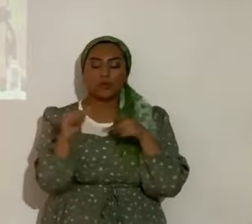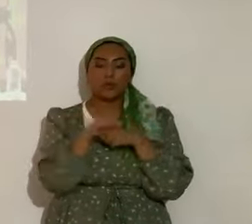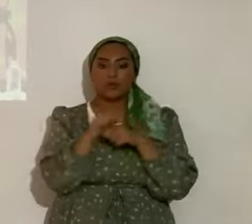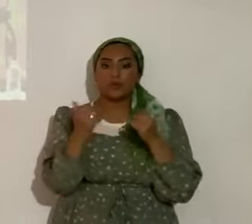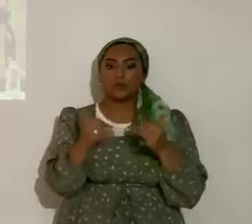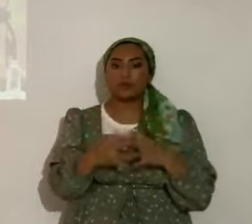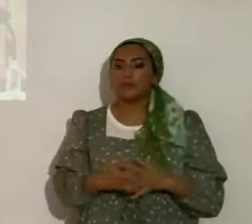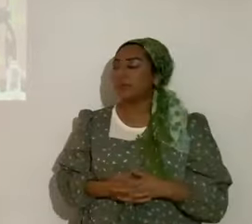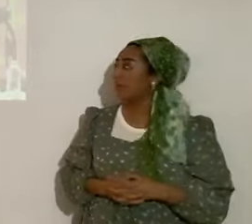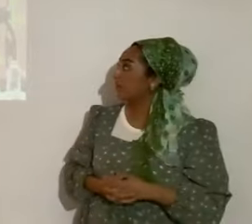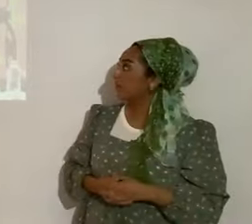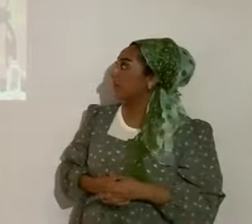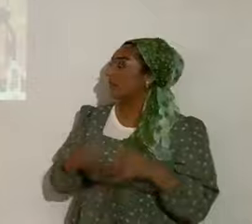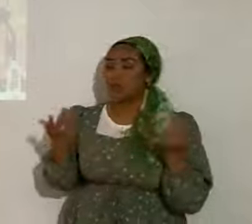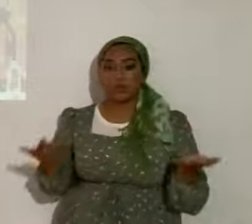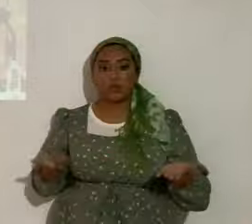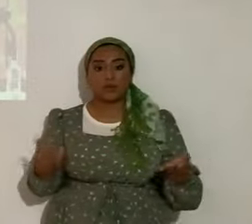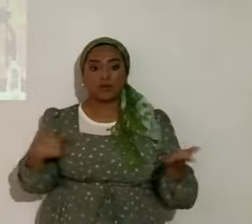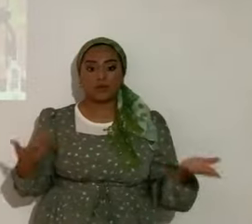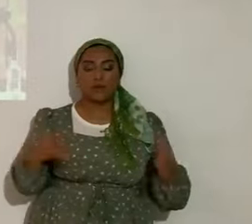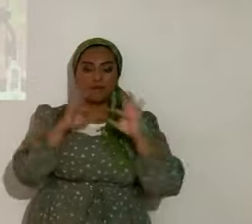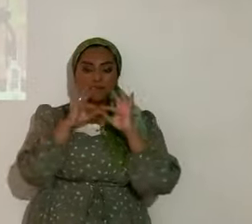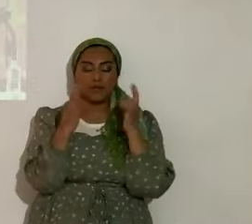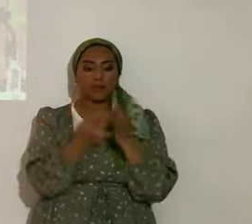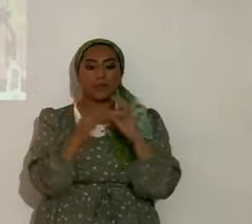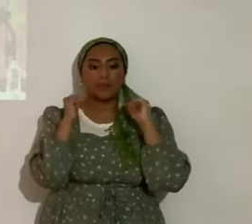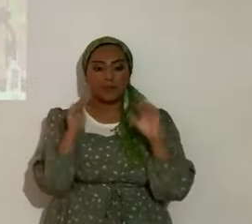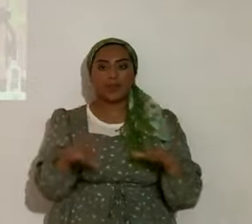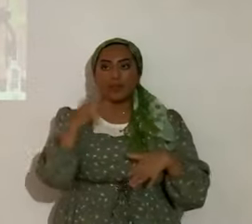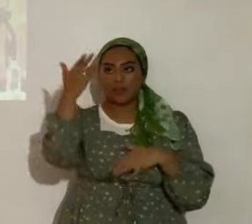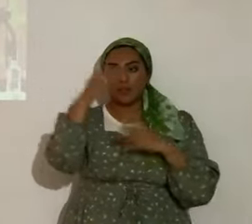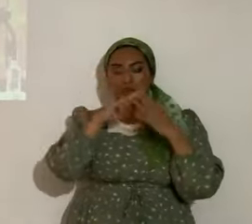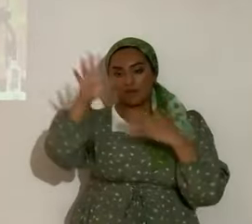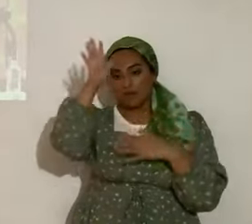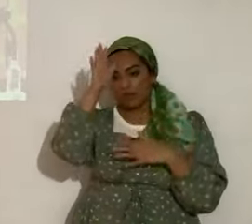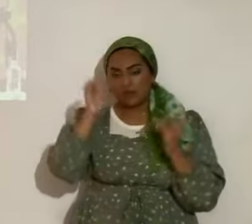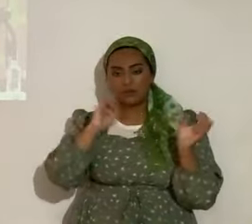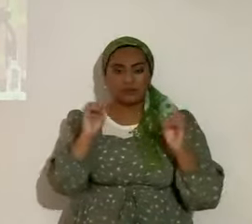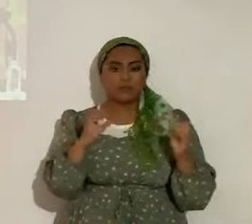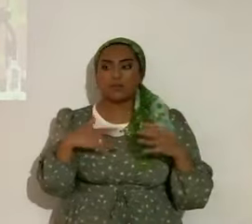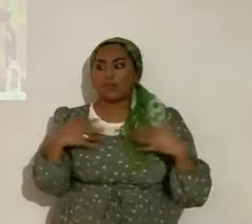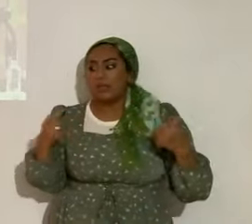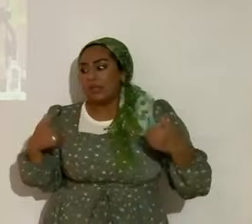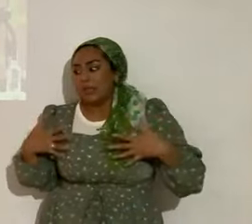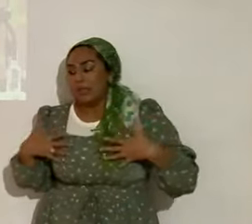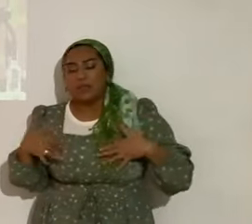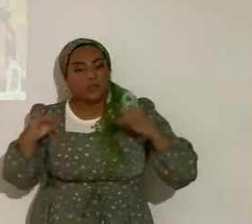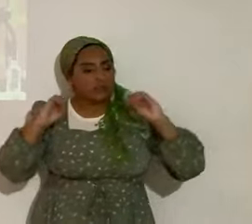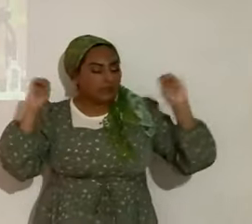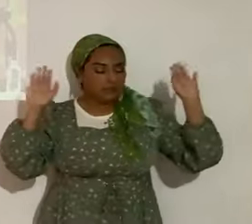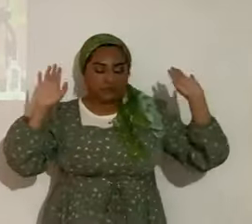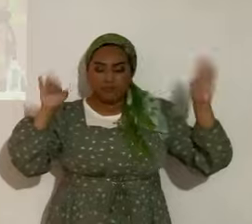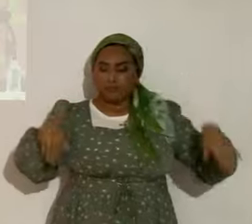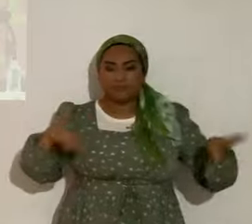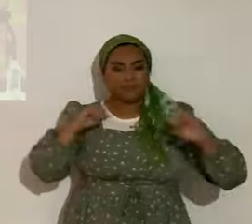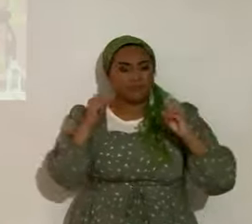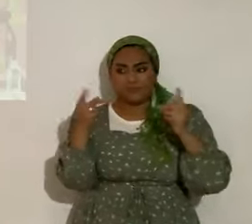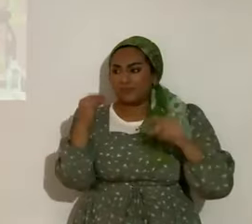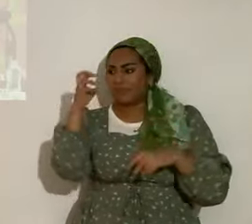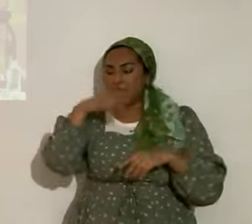ejercicio. Estamos en familia, bendito es el Abacados, entonces nadie tenga pena, ni miedo, ni nada. No vamos a hacer cosas